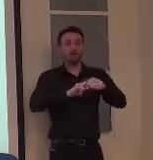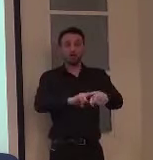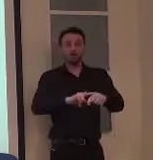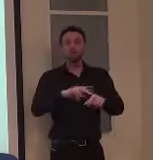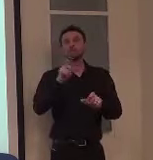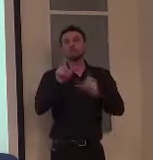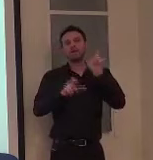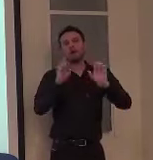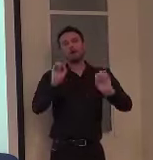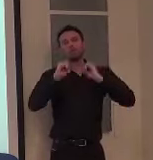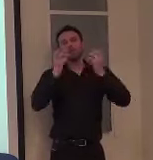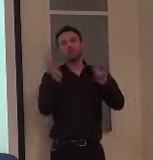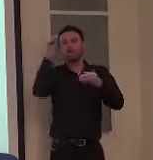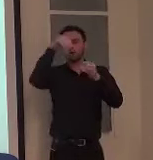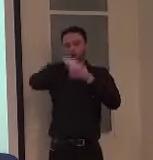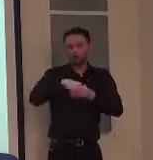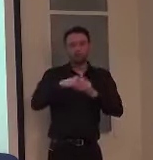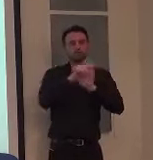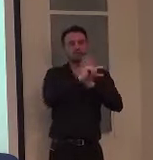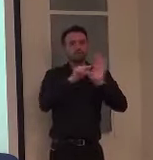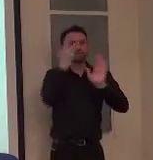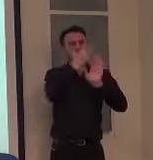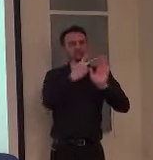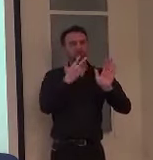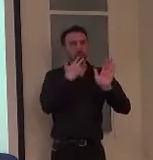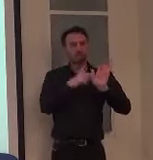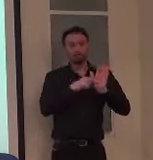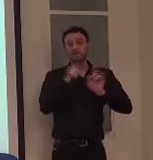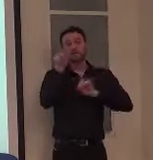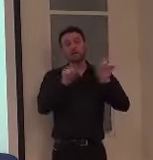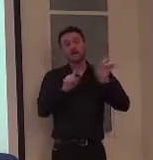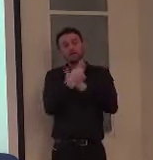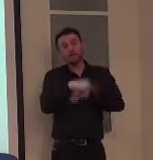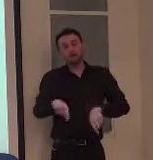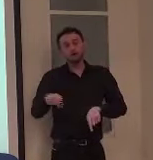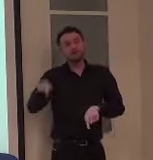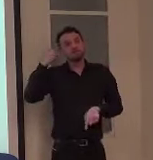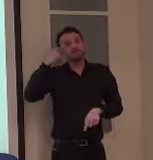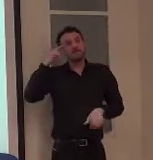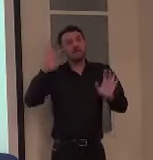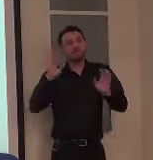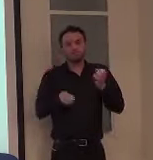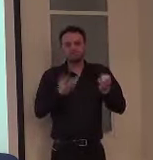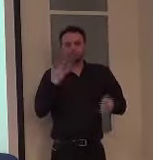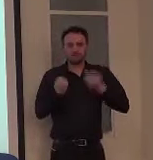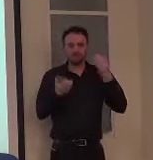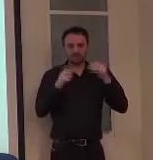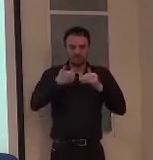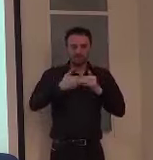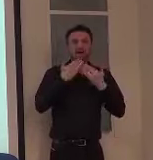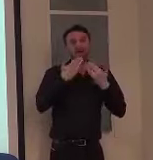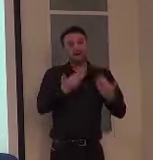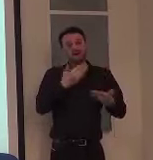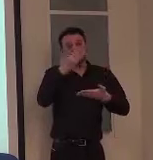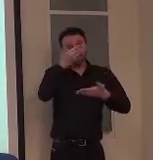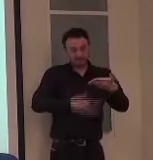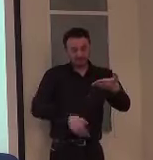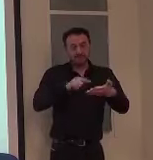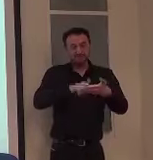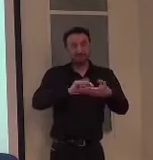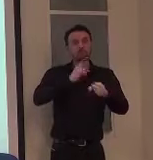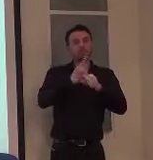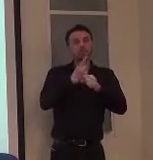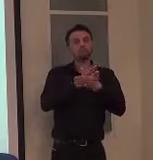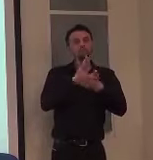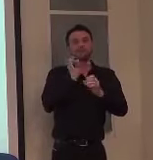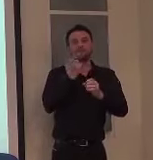la mejor implementación de la resolución alguna de las cosas que creemos que están surgiendo a partir de este análisis primero estamos haciendo de los